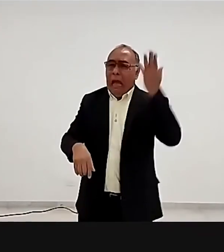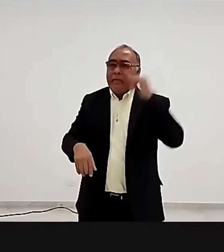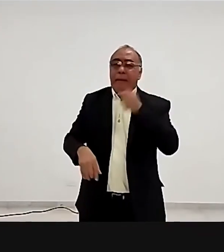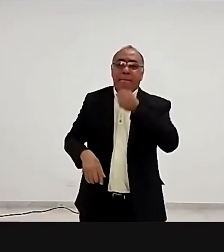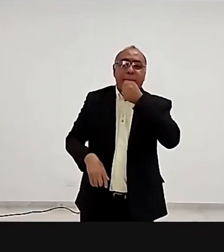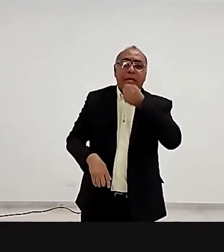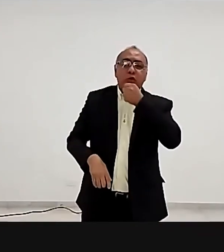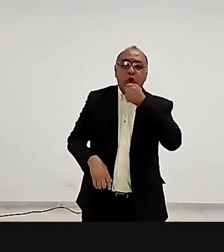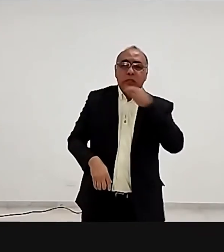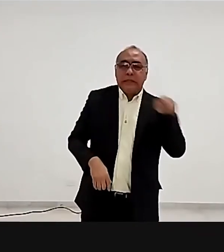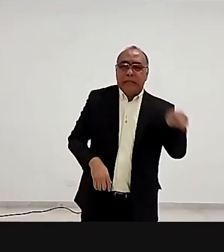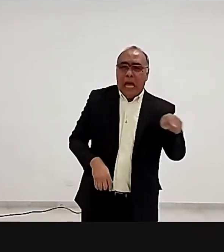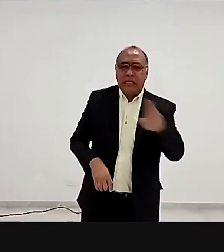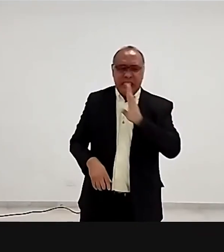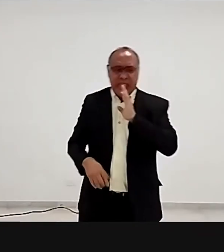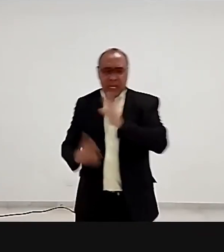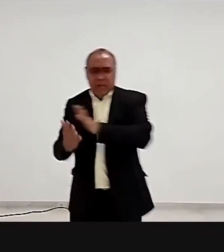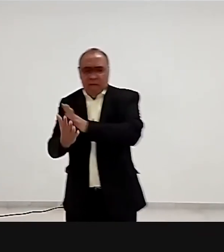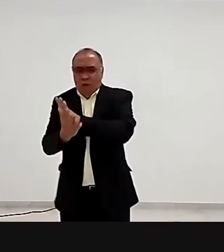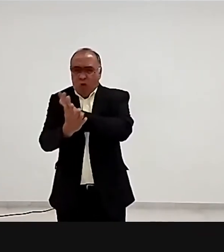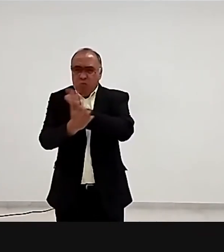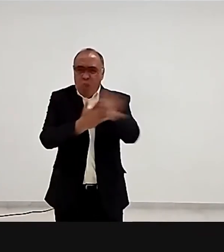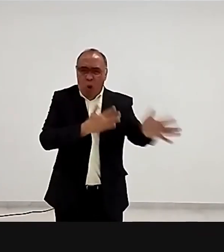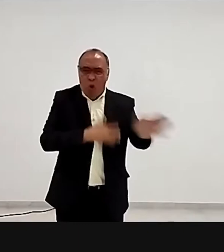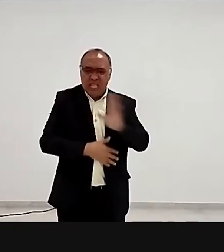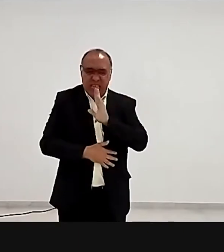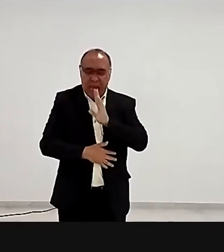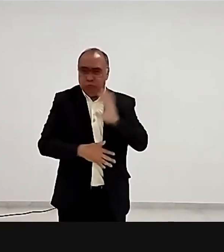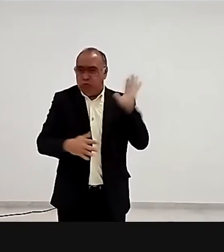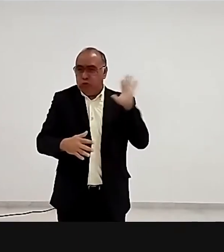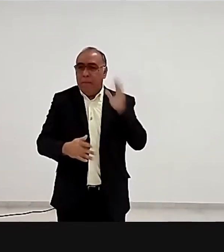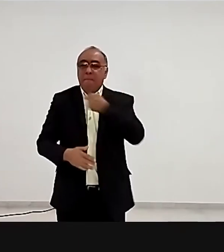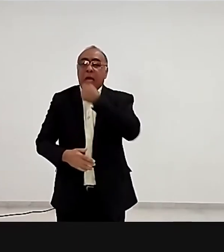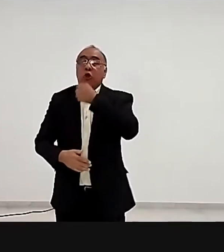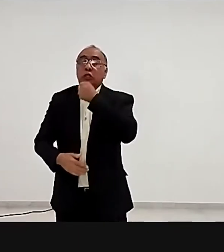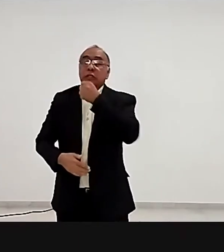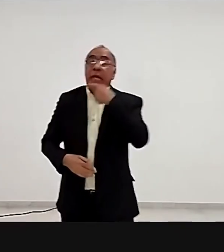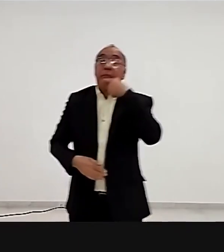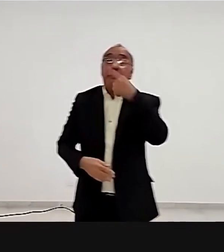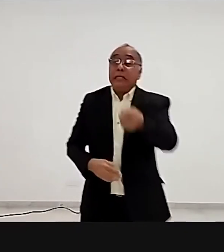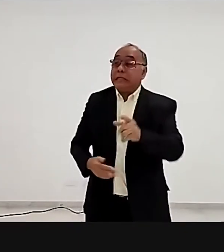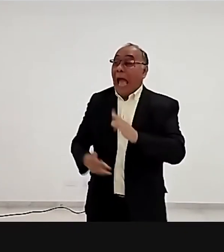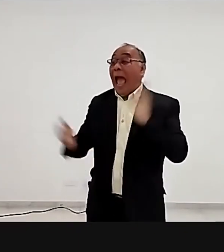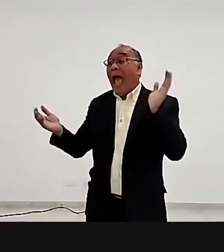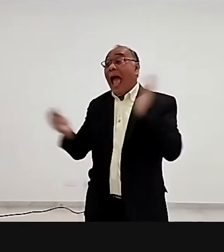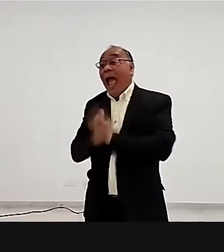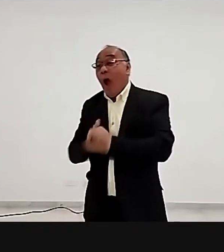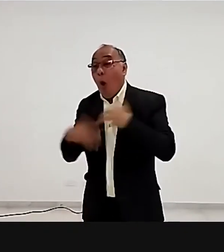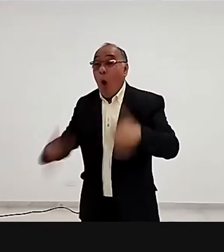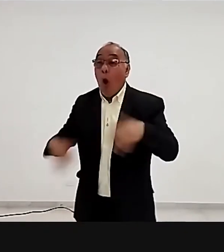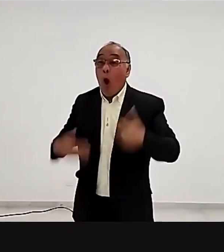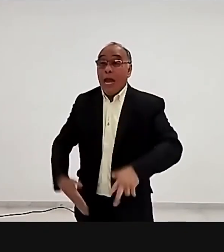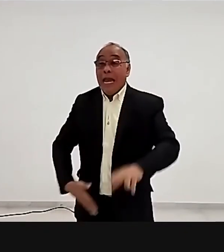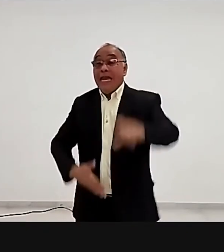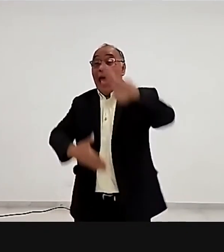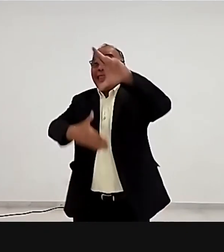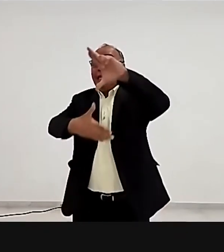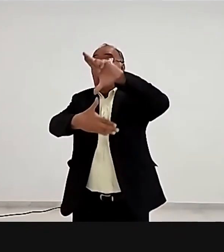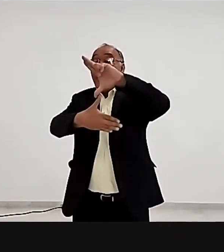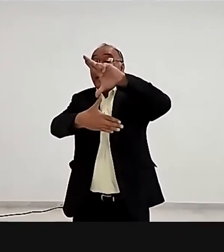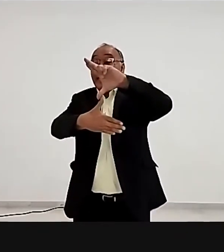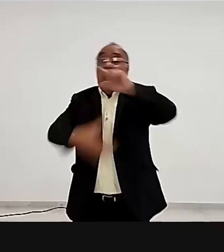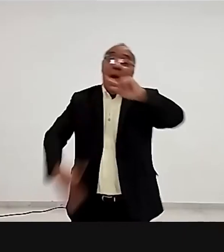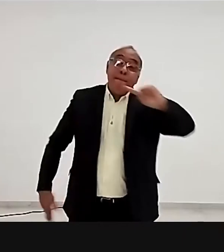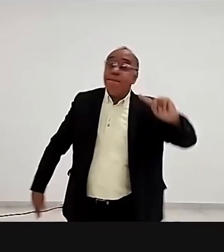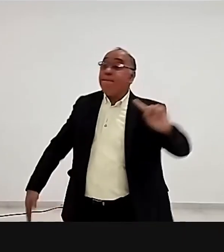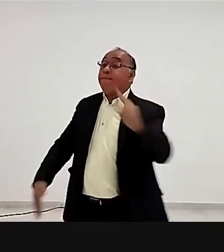pero a partir de esos años cambió la situación no sé de dónde salió la información